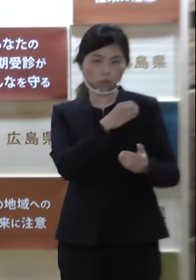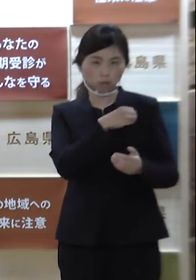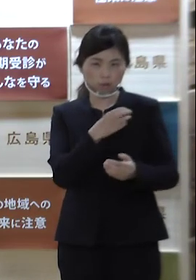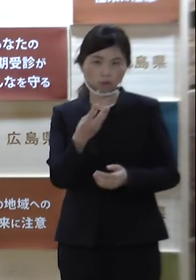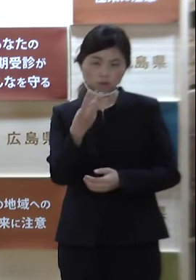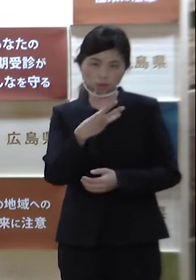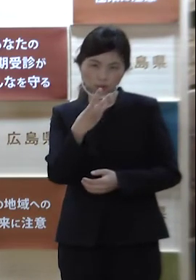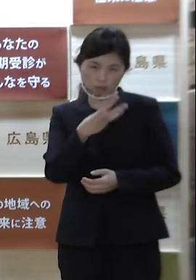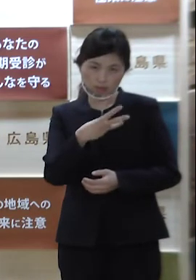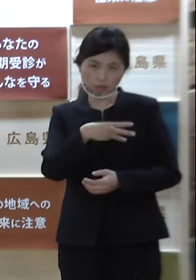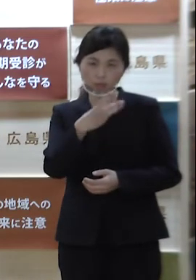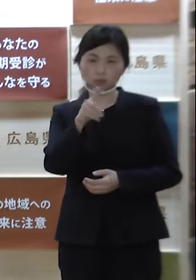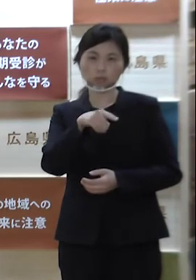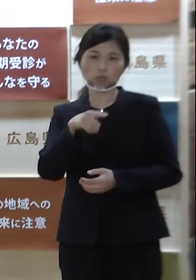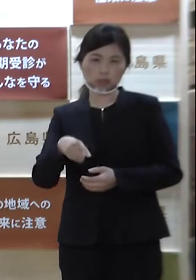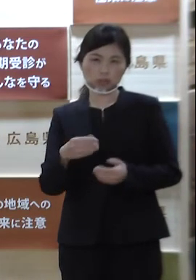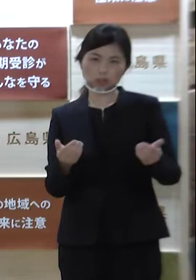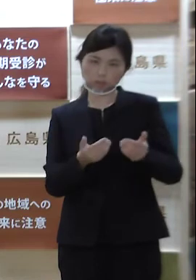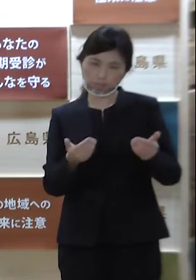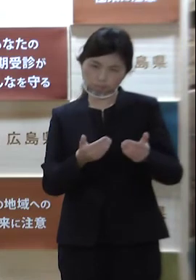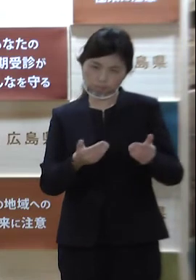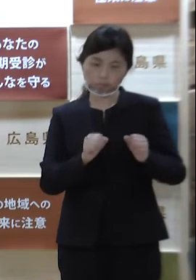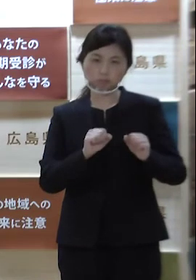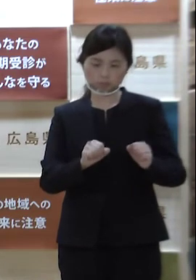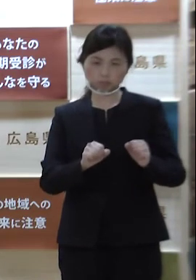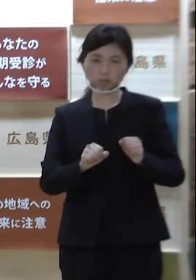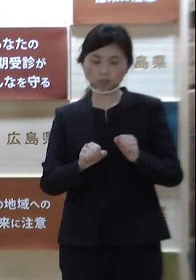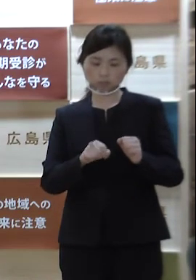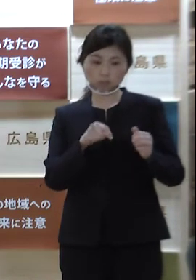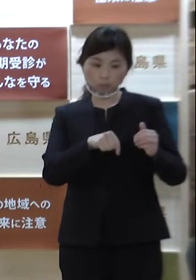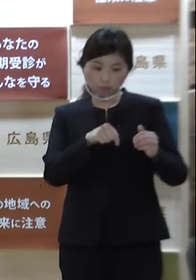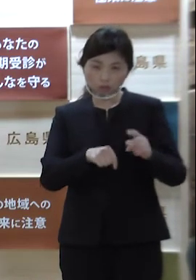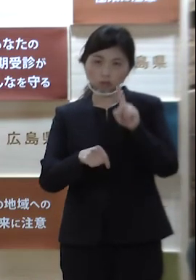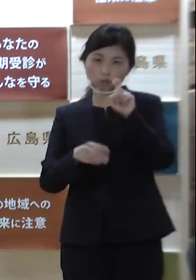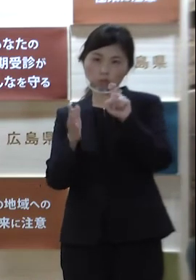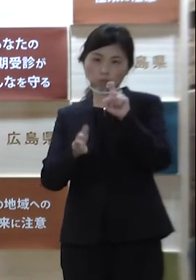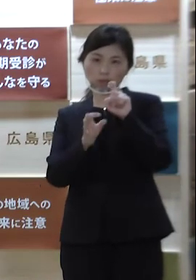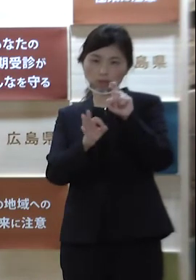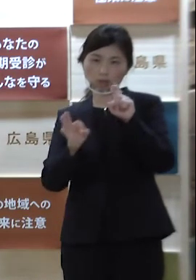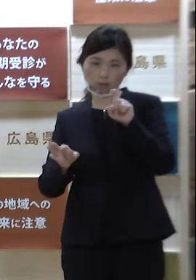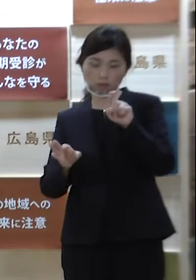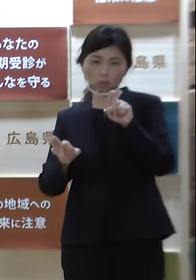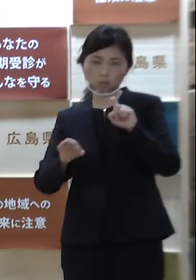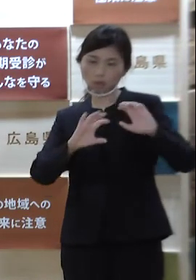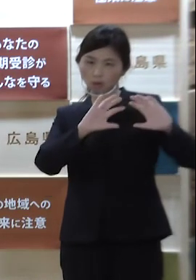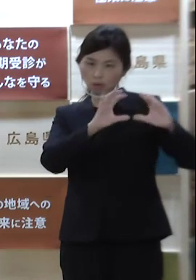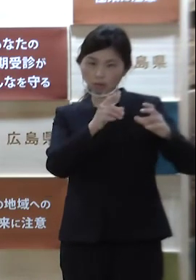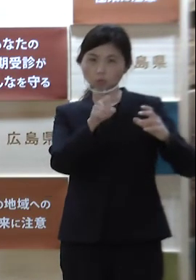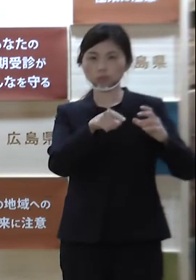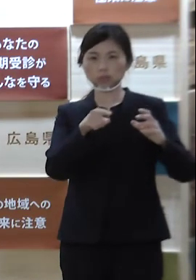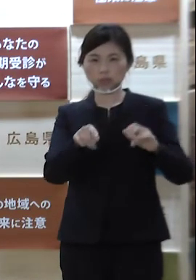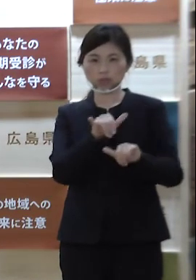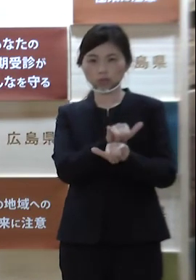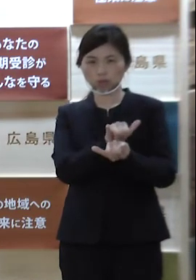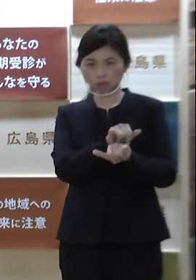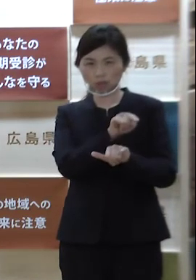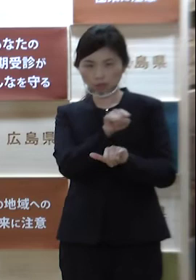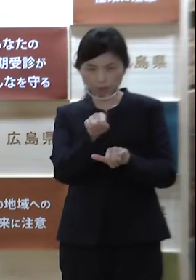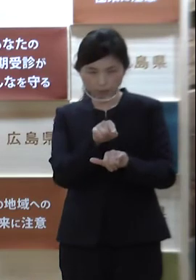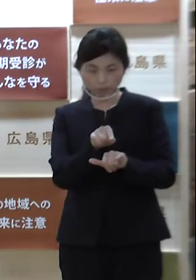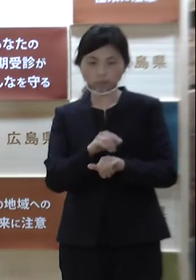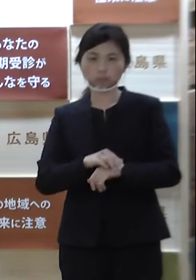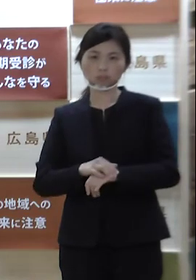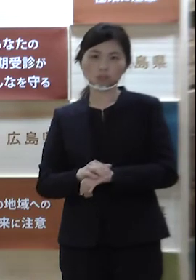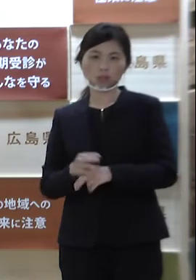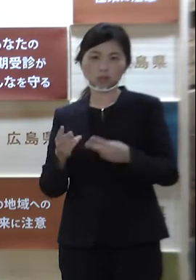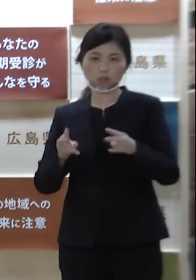が勤務されています。このうち約1割が外国人人材というですね、多様性を有する企業で、本